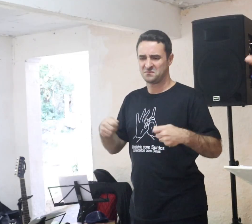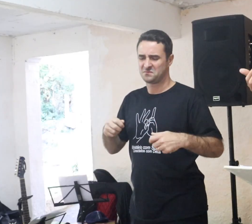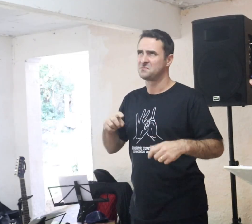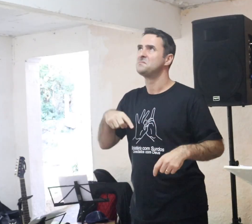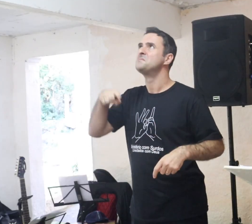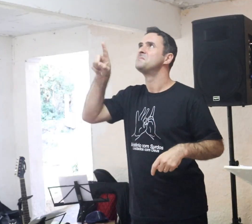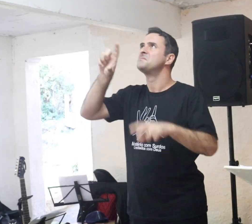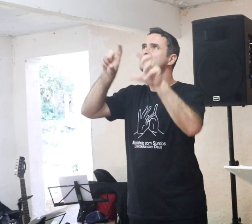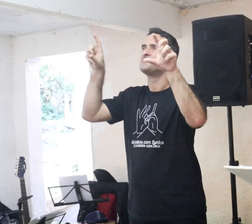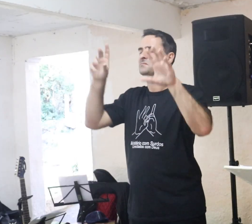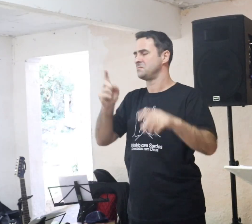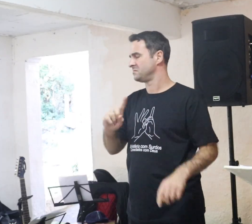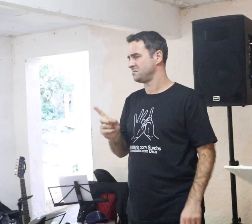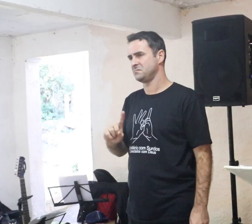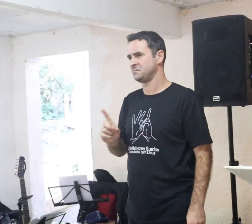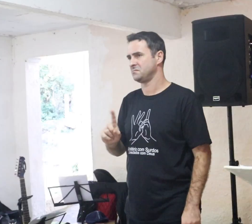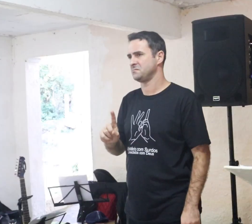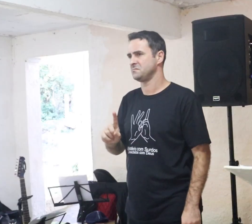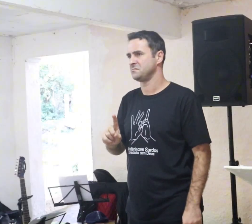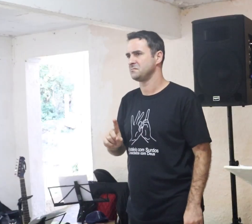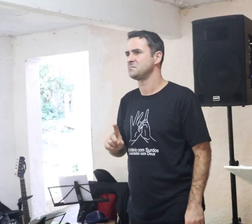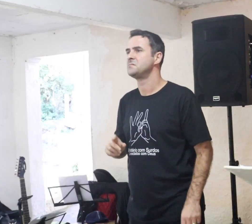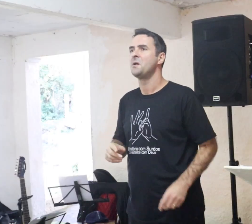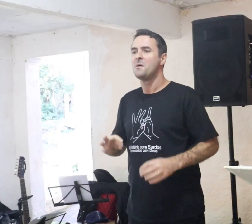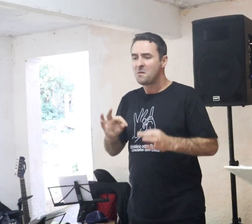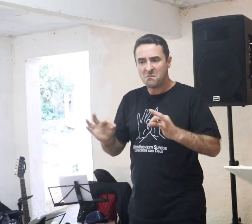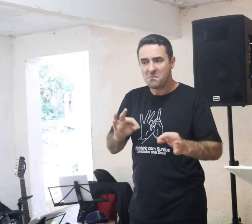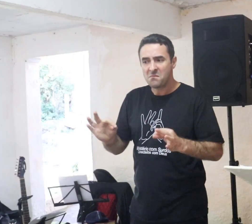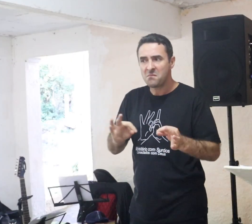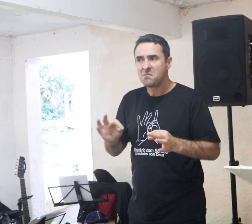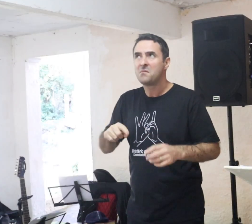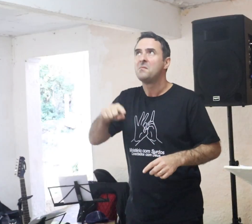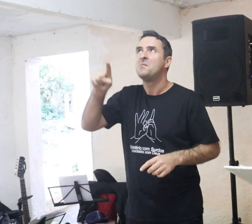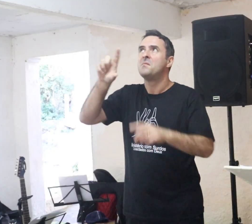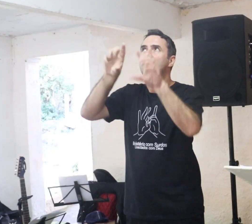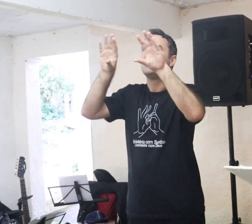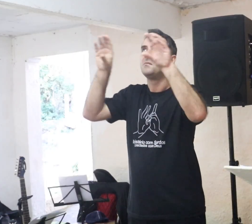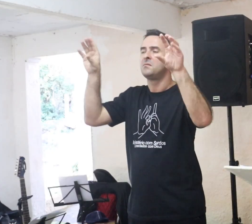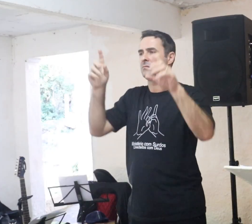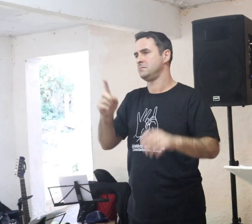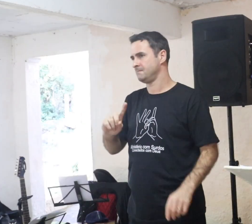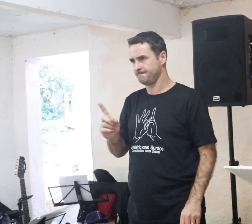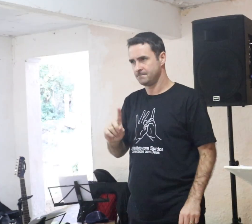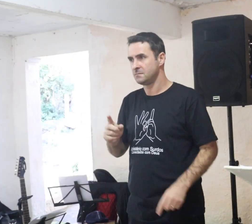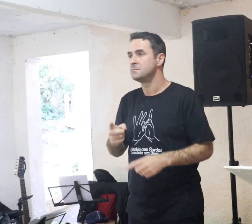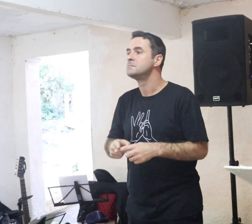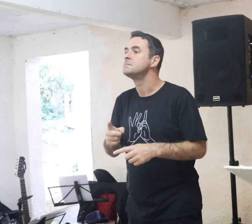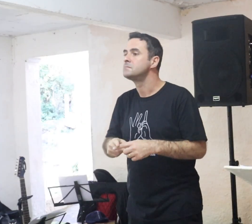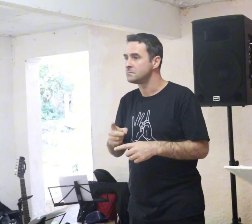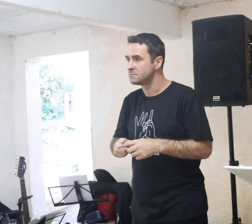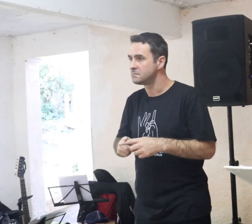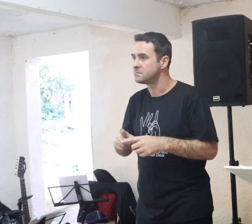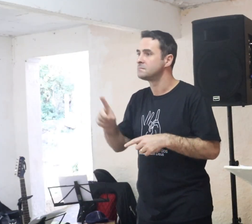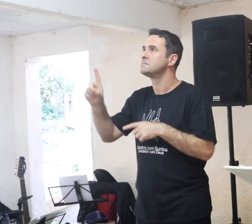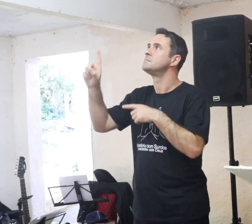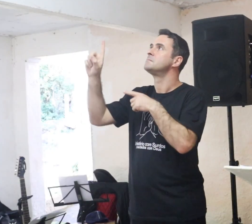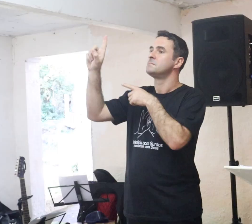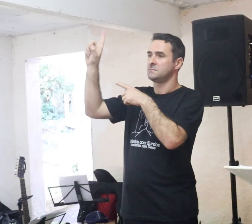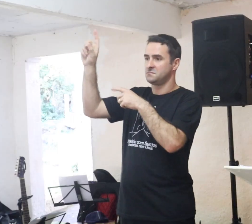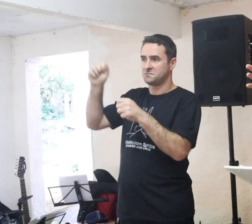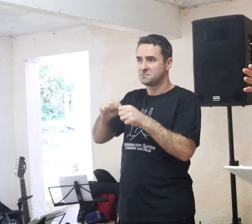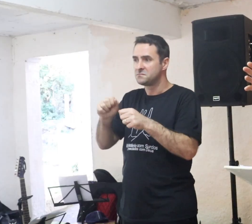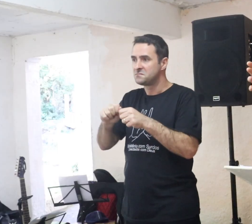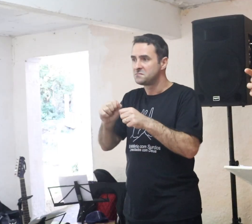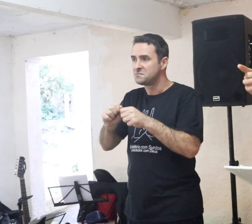entrar na presença de Deus. Ele não está preparado para isso. E não é porque Deus nos criou com defeito,